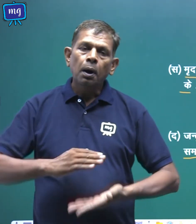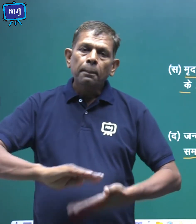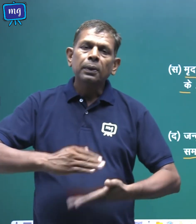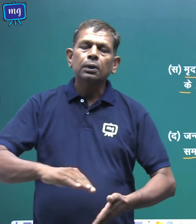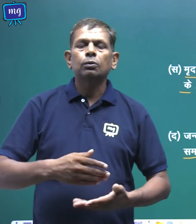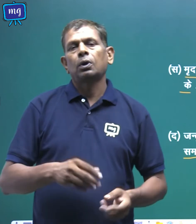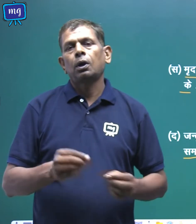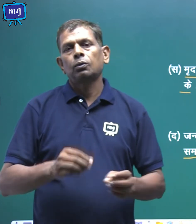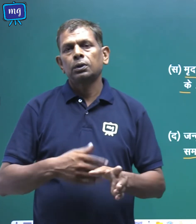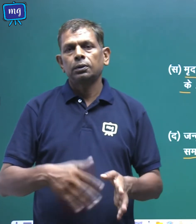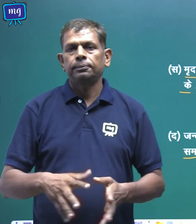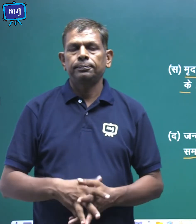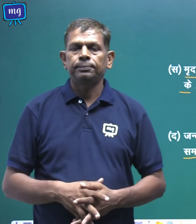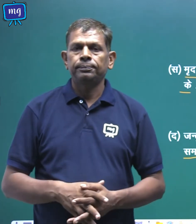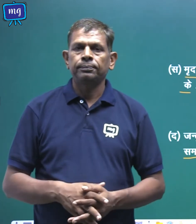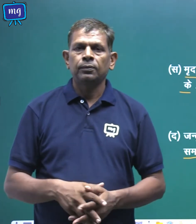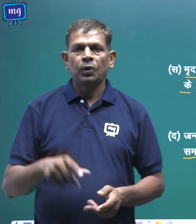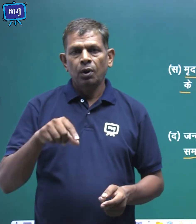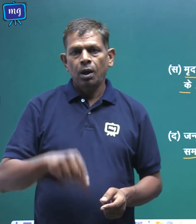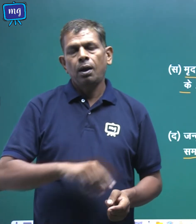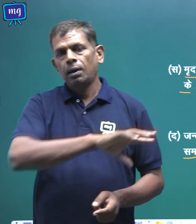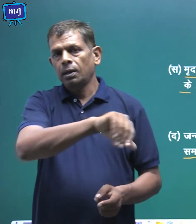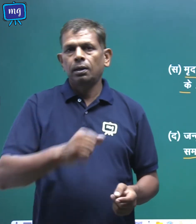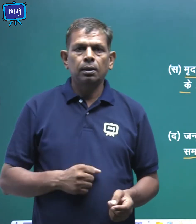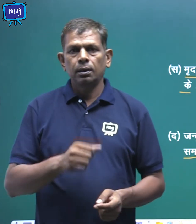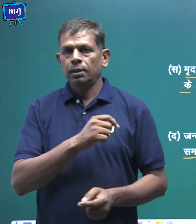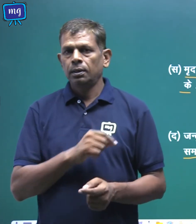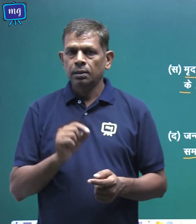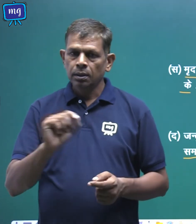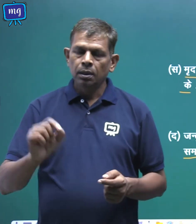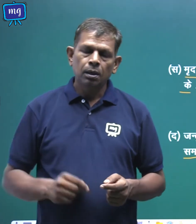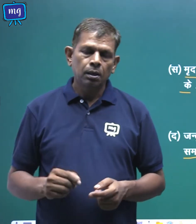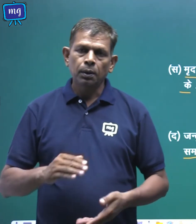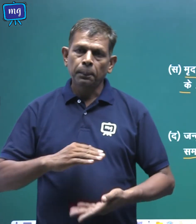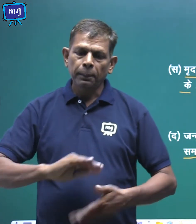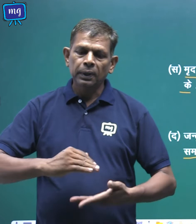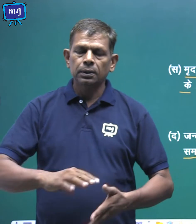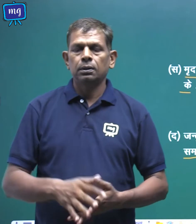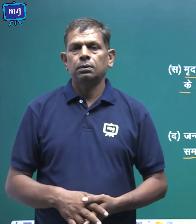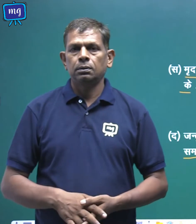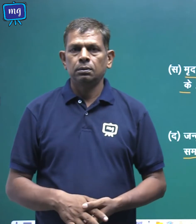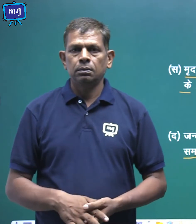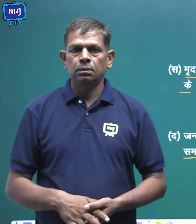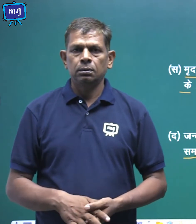प्रजनन द्वारा होती है। तो हम यहाँ लिखेंगे प्रजनन।